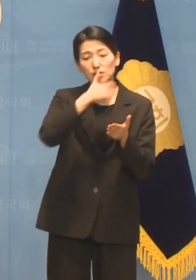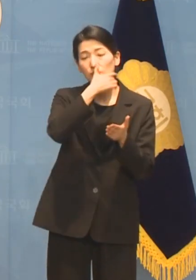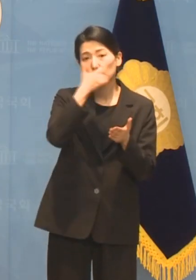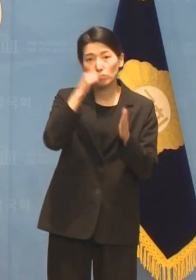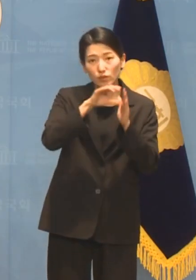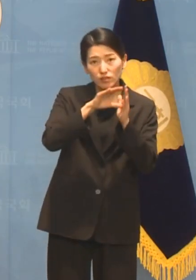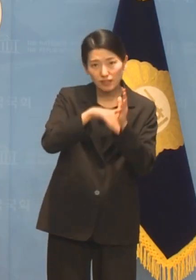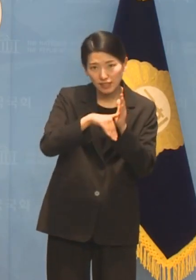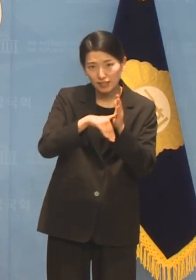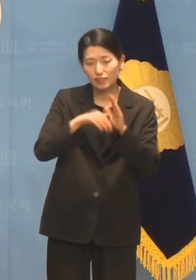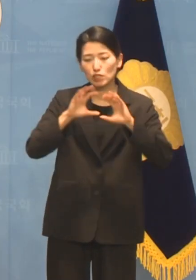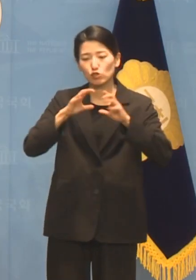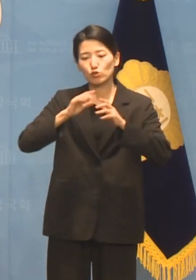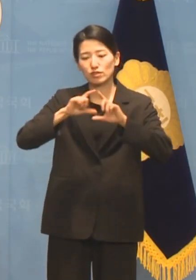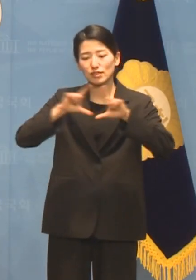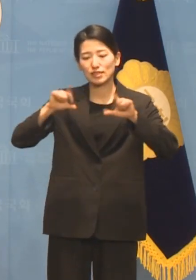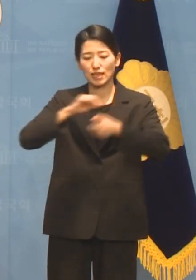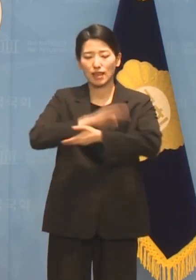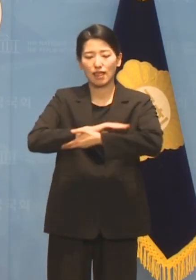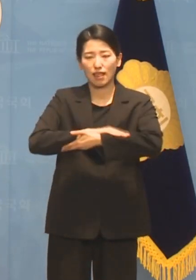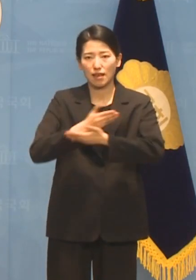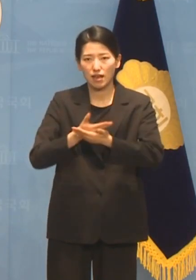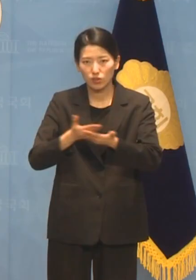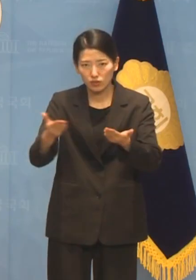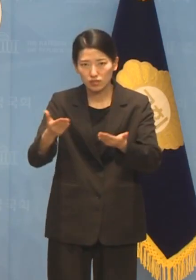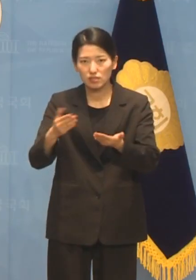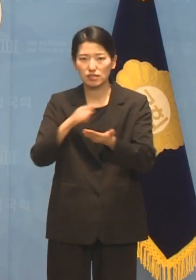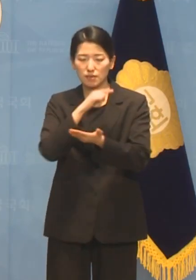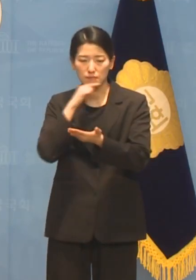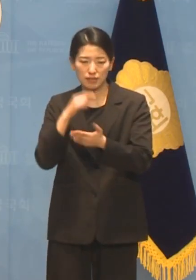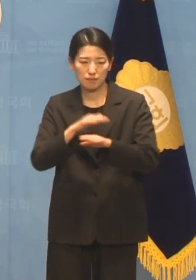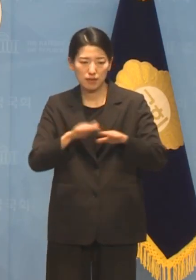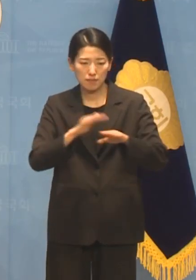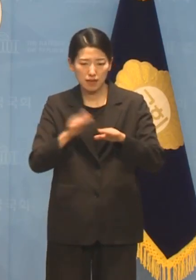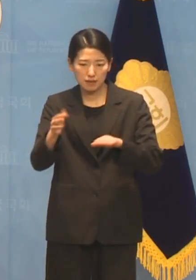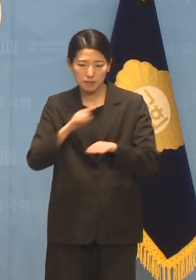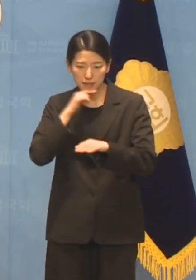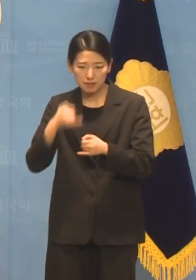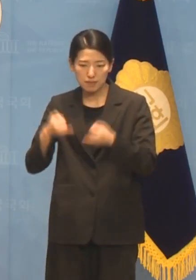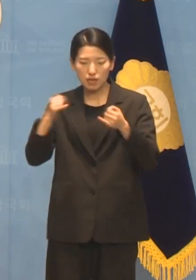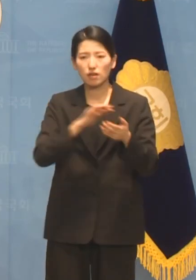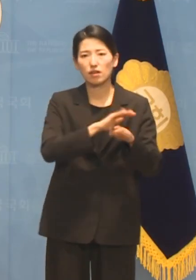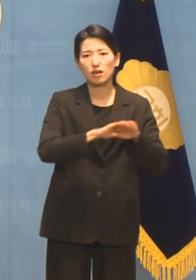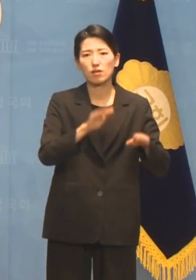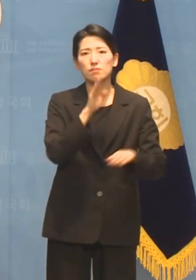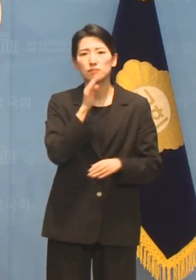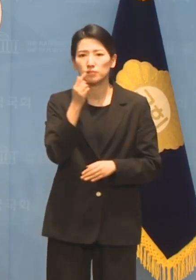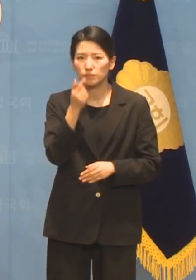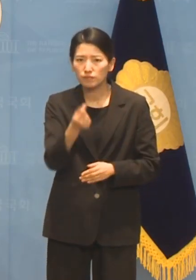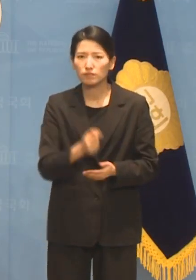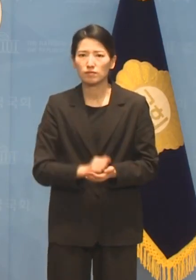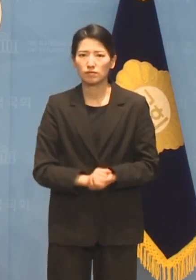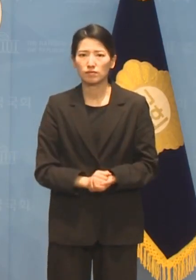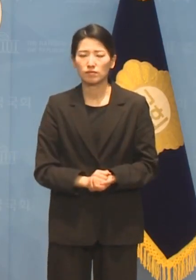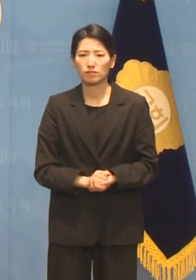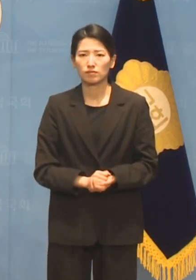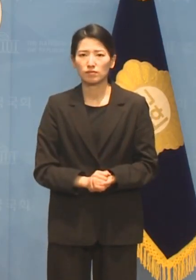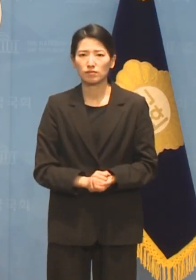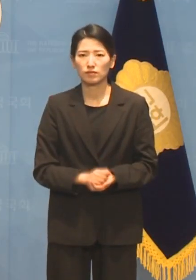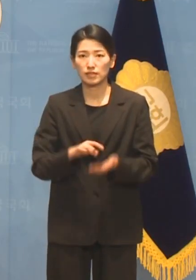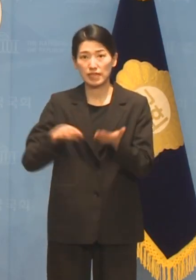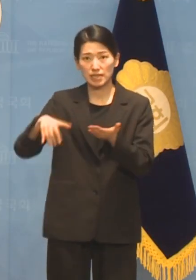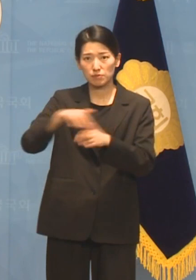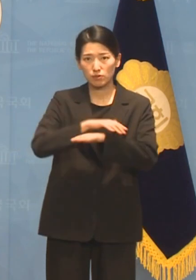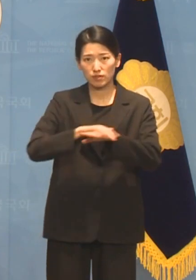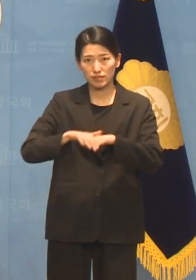재정의 원칙입니다. 부자 감세를 철회하고 실효성 있는 세입 확충 방안을 마련해야 합니다.